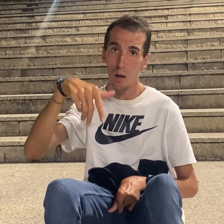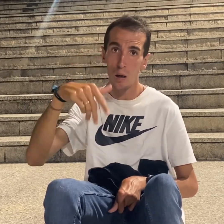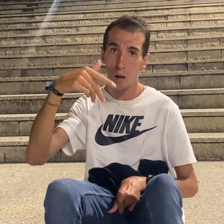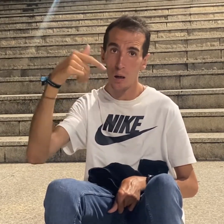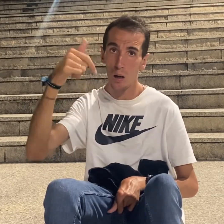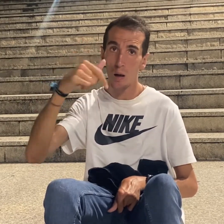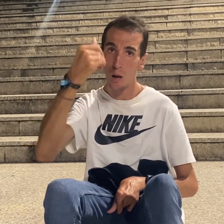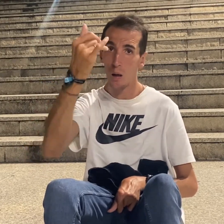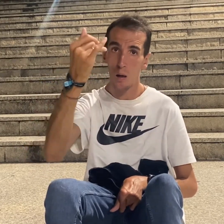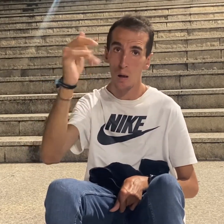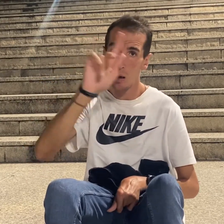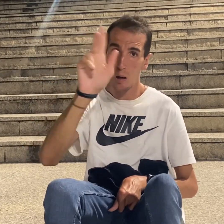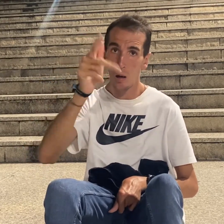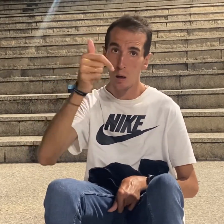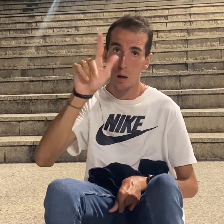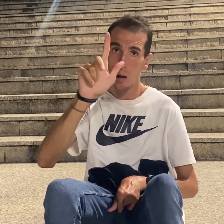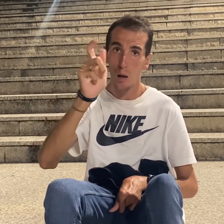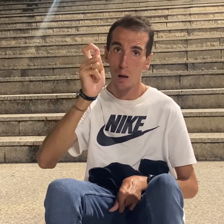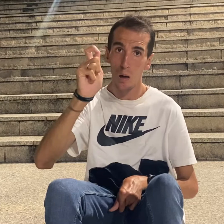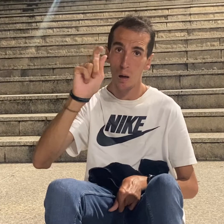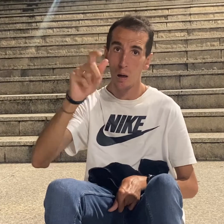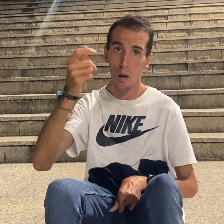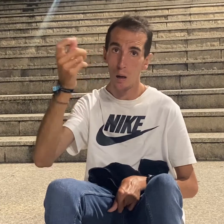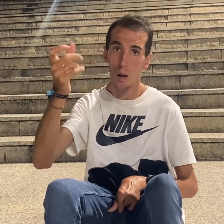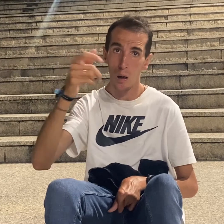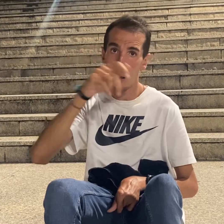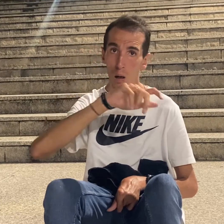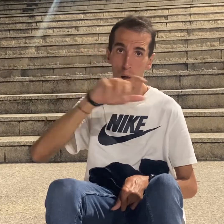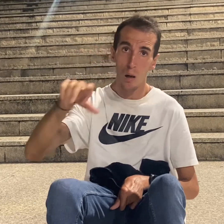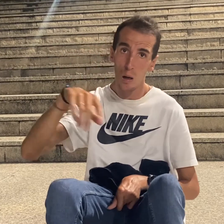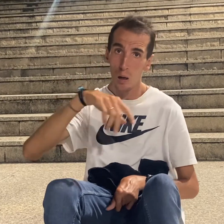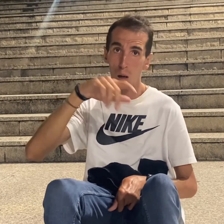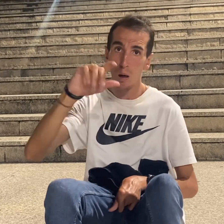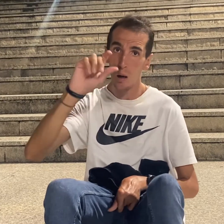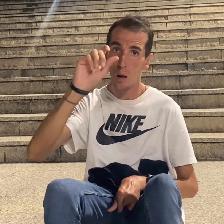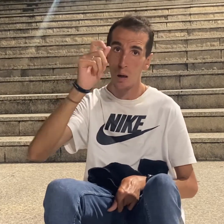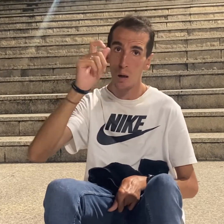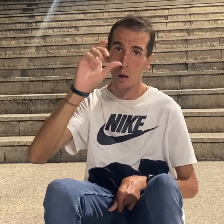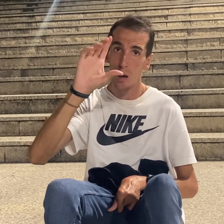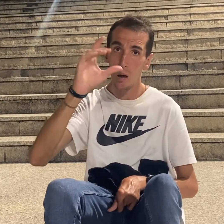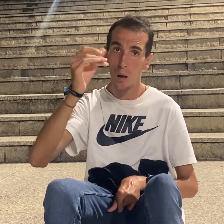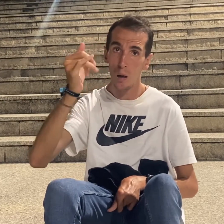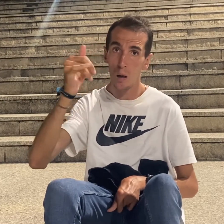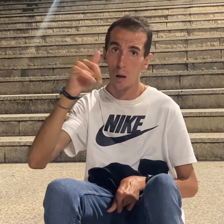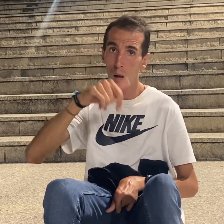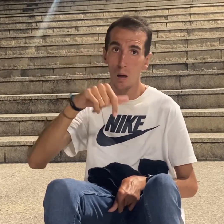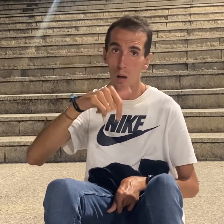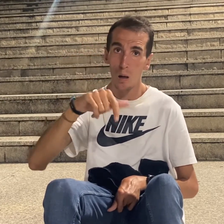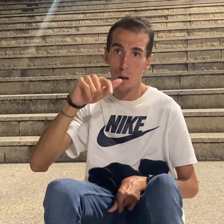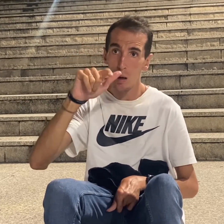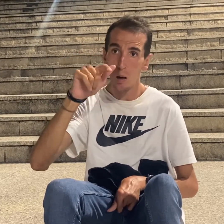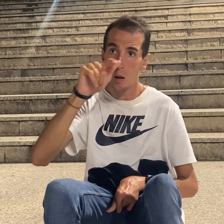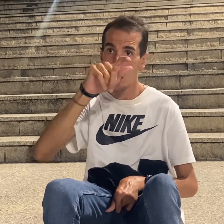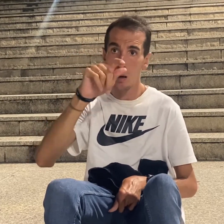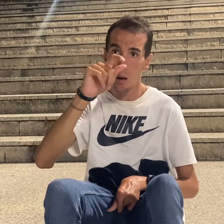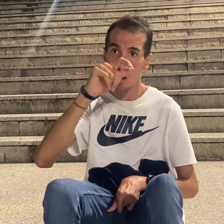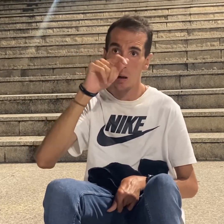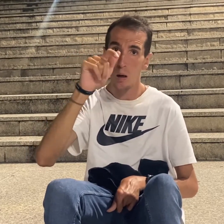fundació, perquè transmet valors i il·lusió i, sobretot, demostra la frase que sempre diuen al